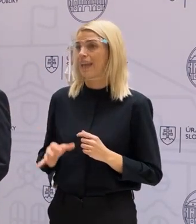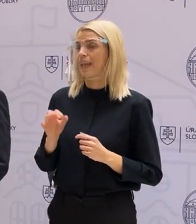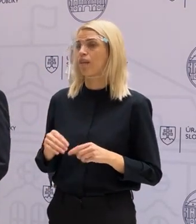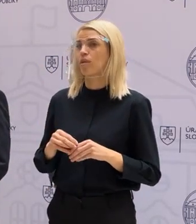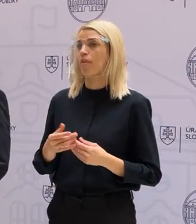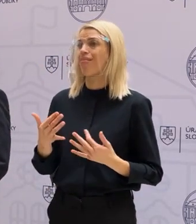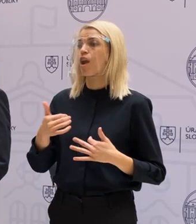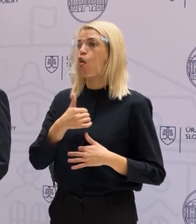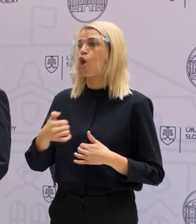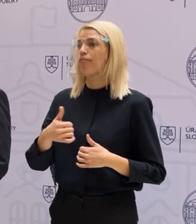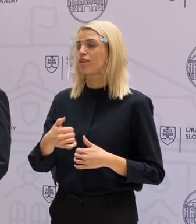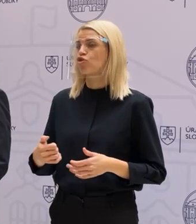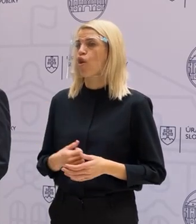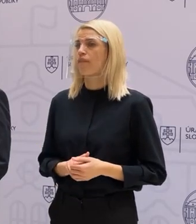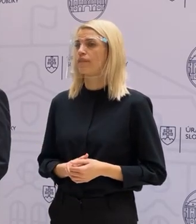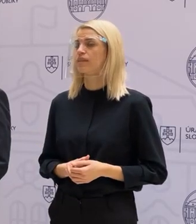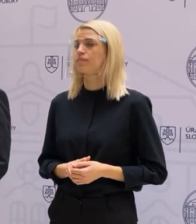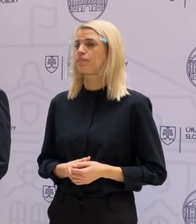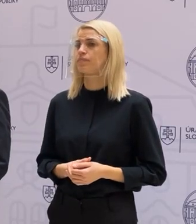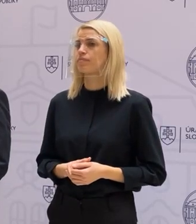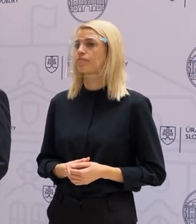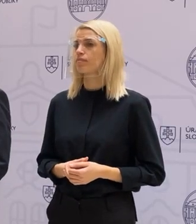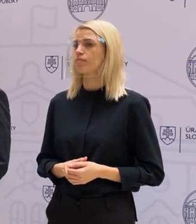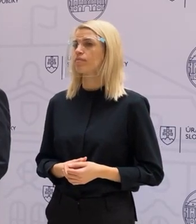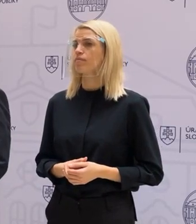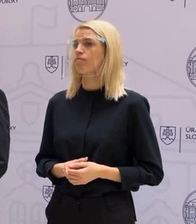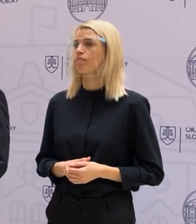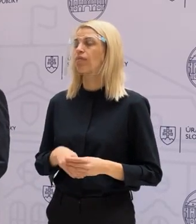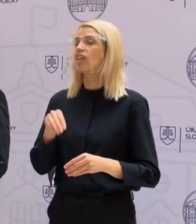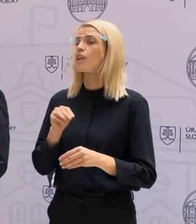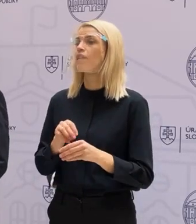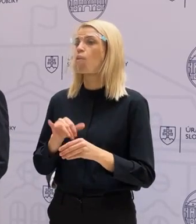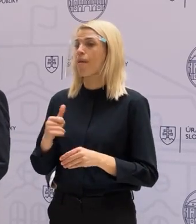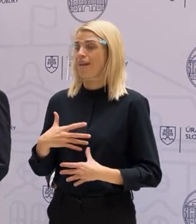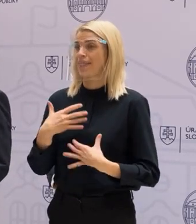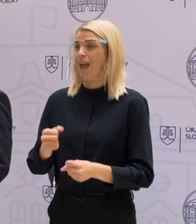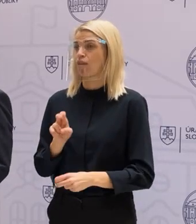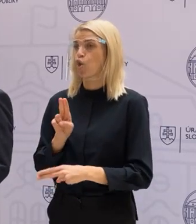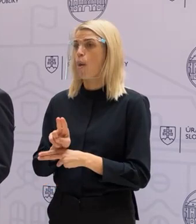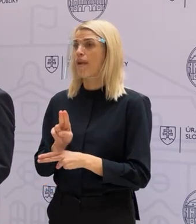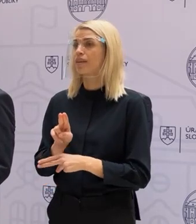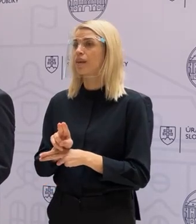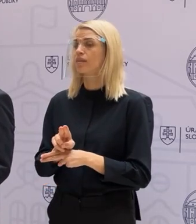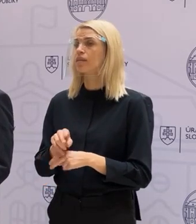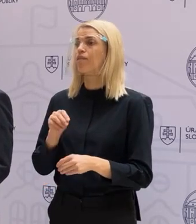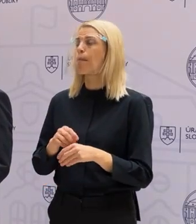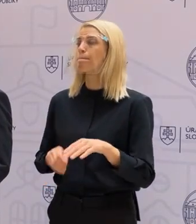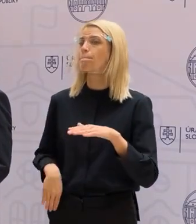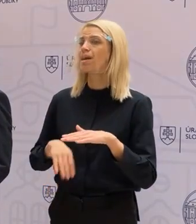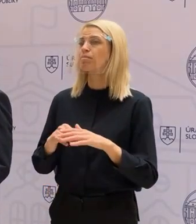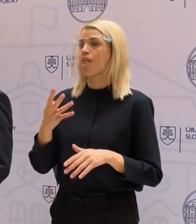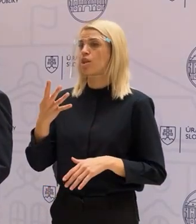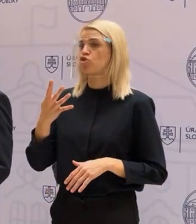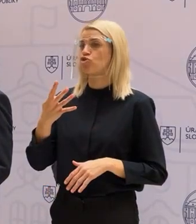sa o týždňoch, s tým, že aj návrh tých opatrení je, že do maximálne